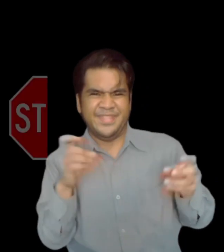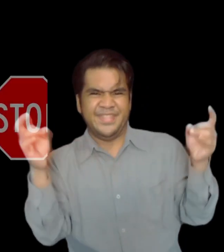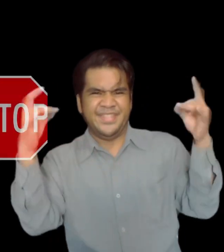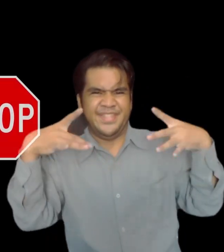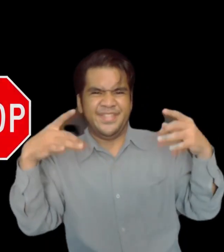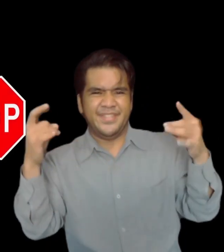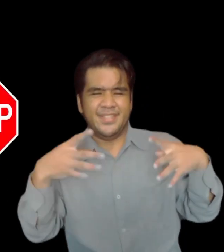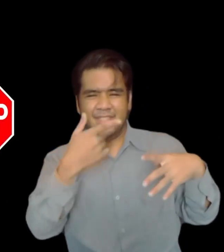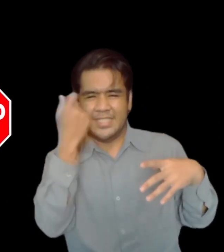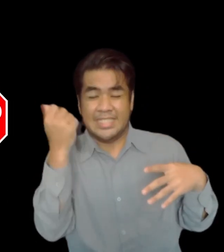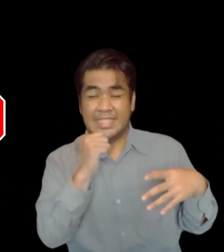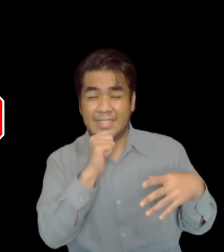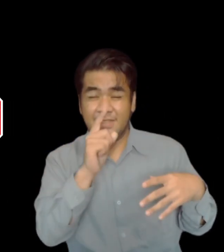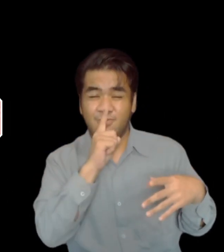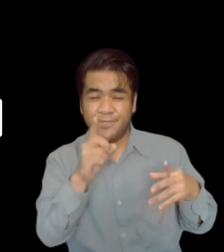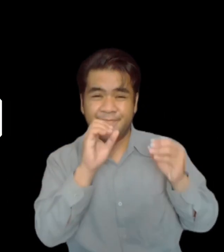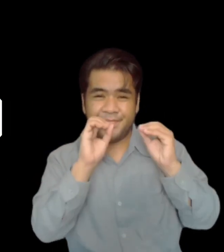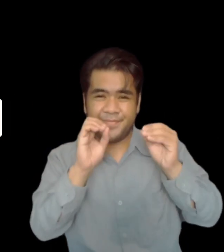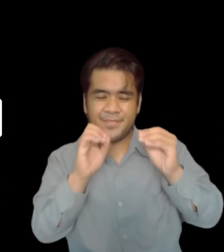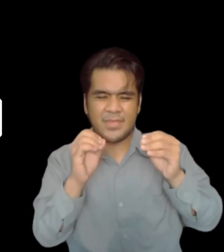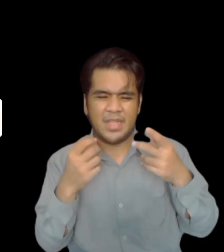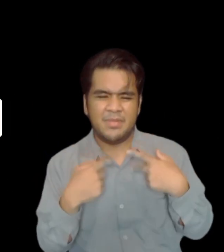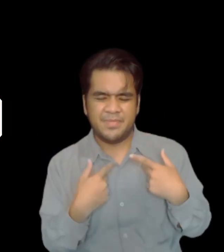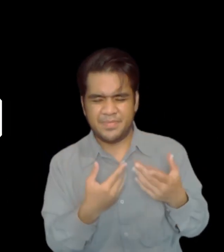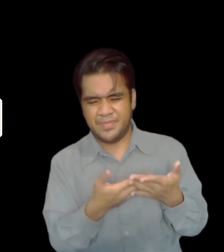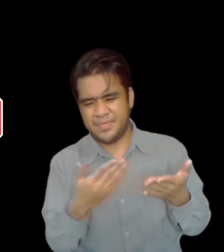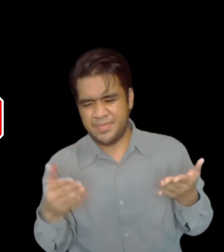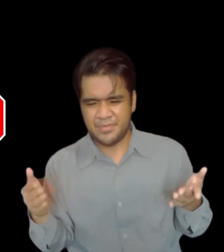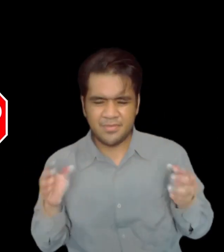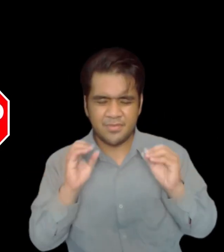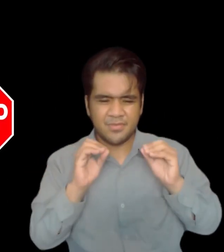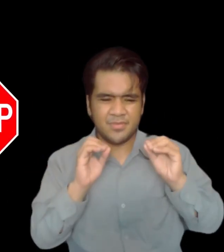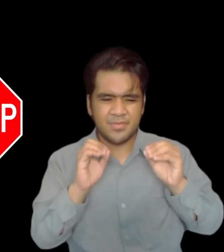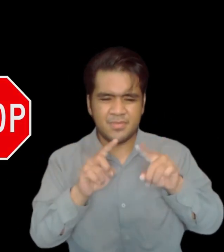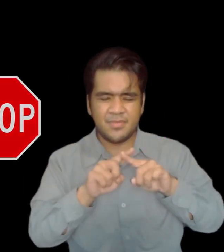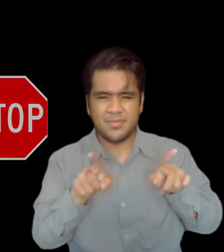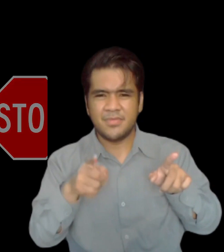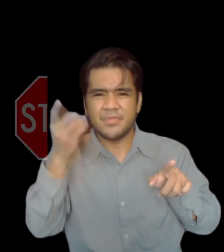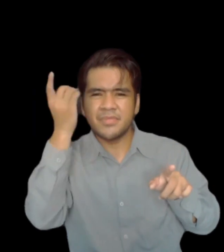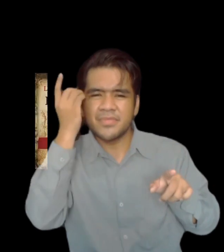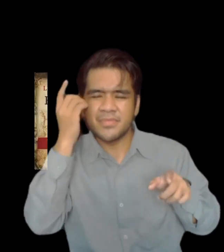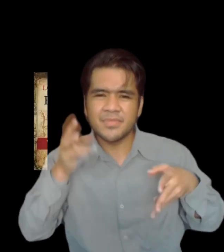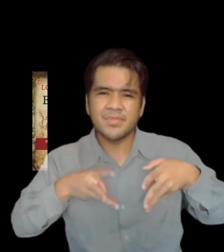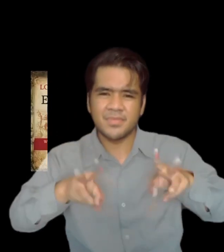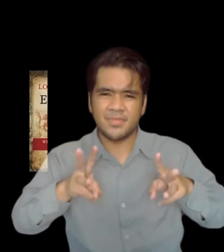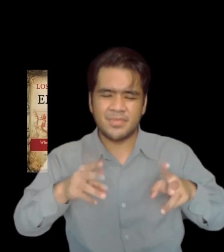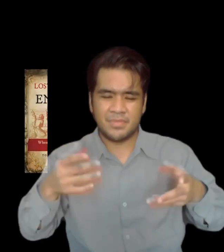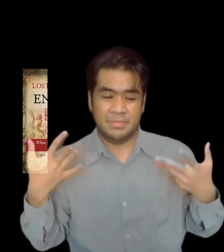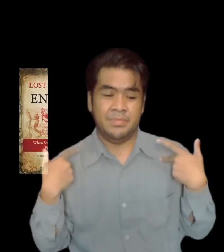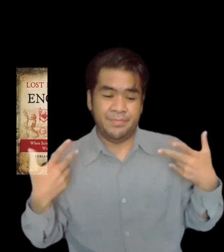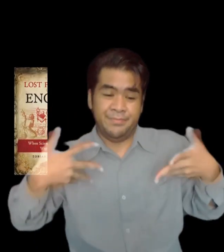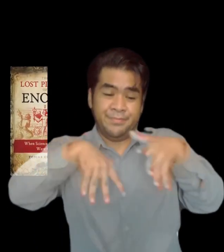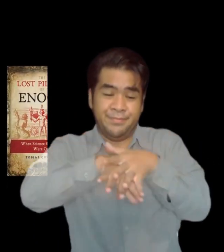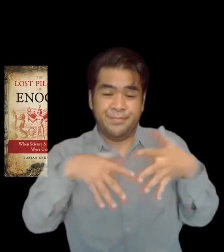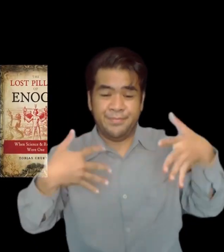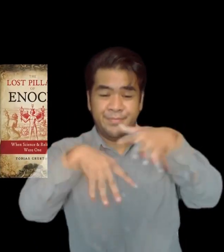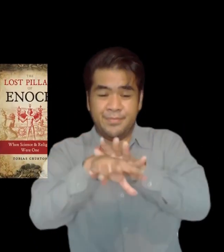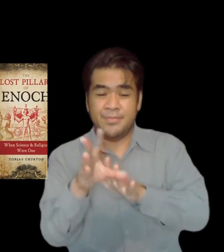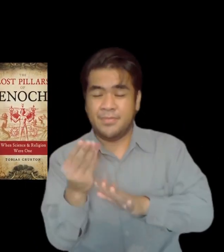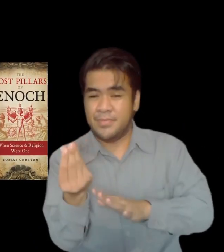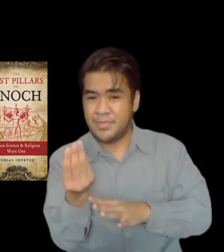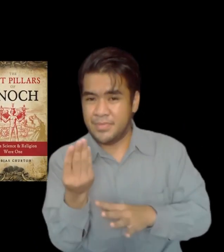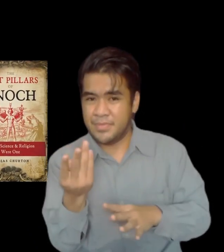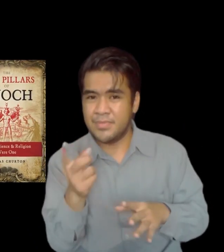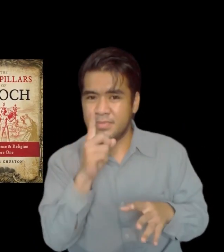Hesus. Nakikita mo ba kung gaano kapanganib ang aklat na ito? Maaaring may ilang katotohanang nakapaloob dito, ngunit ito ang paraan ng Diablo.